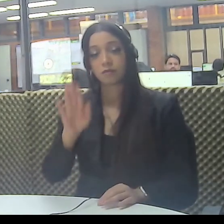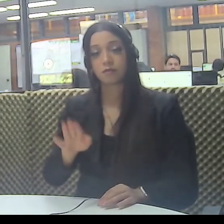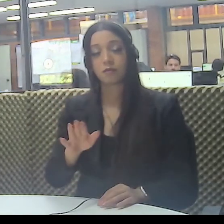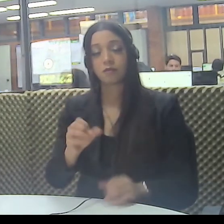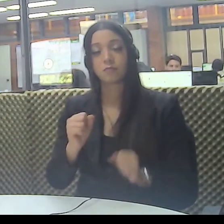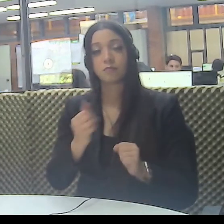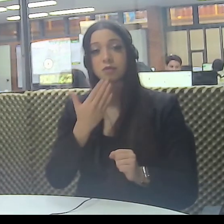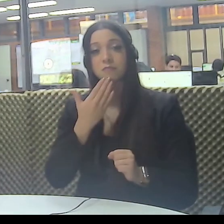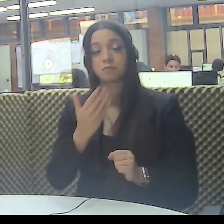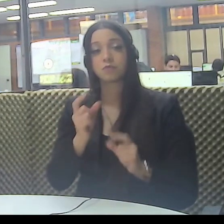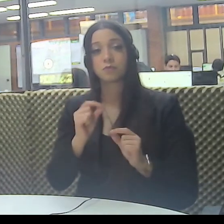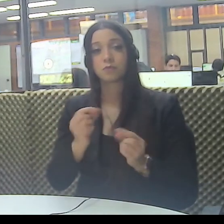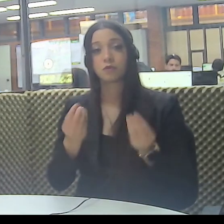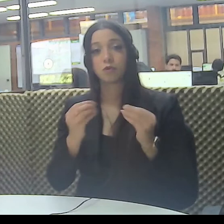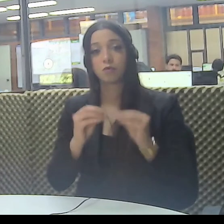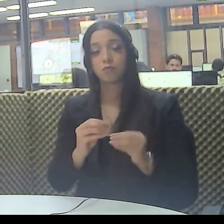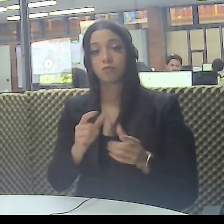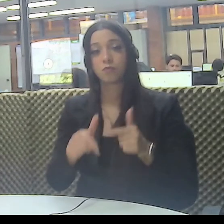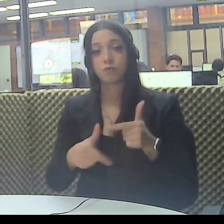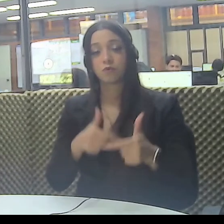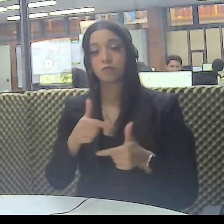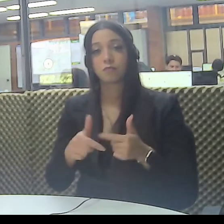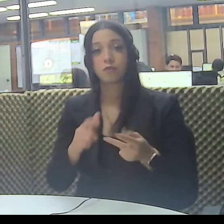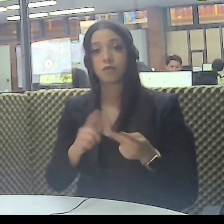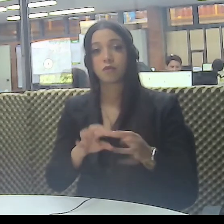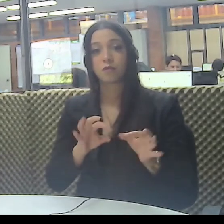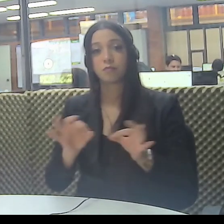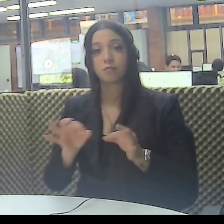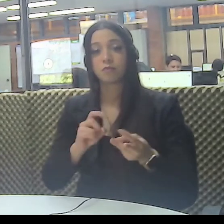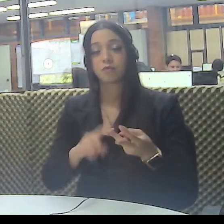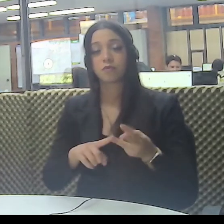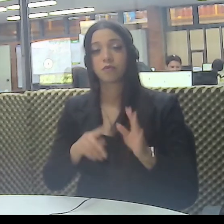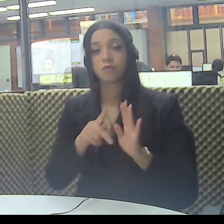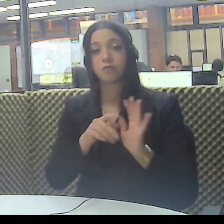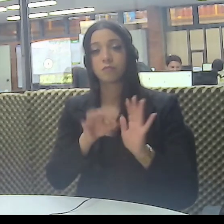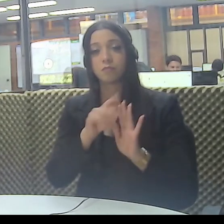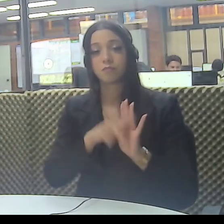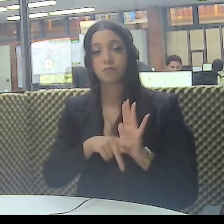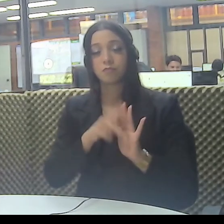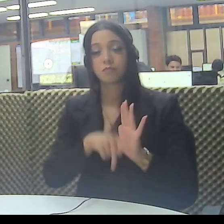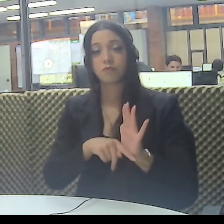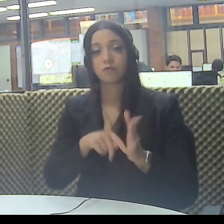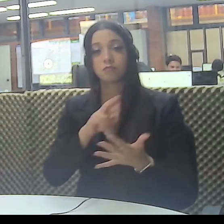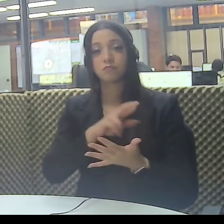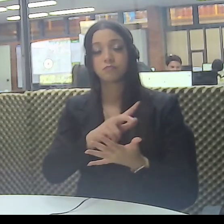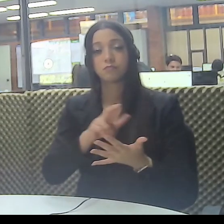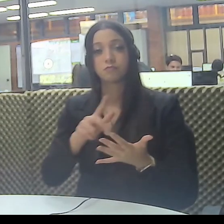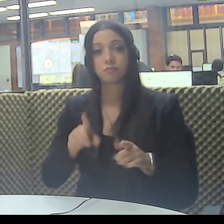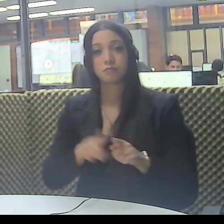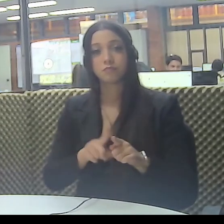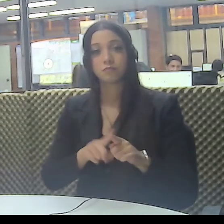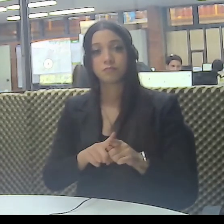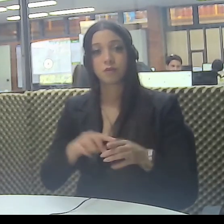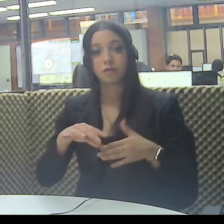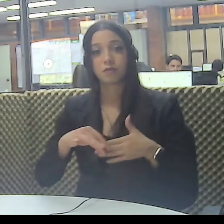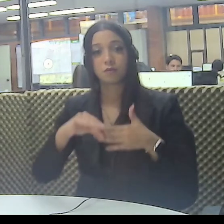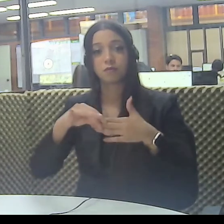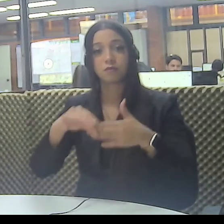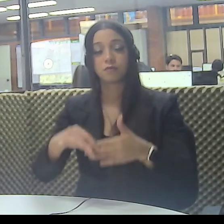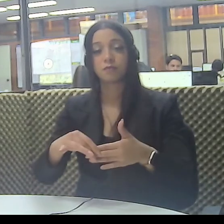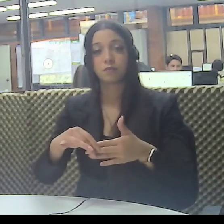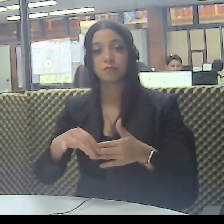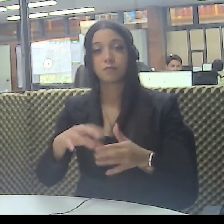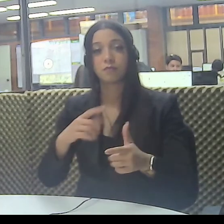possível solicitar inserções em serviços, programas, projetos e benefícios, além de fornecer encaminhamentos